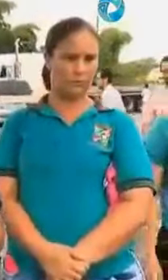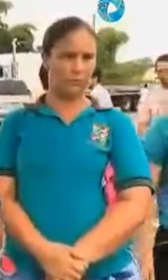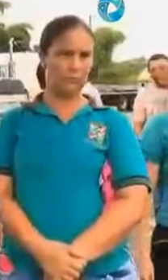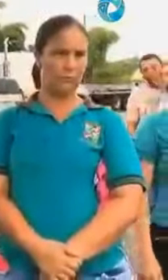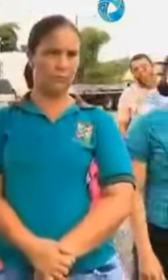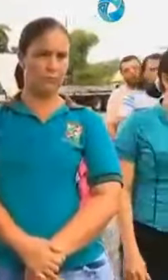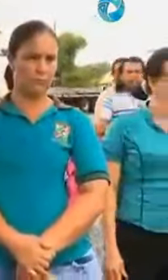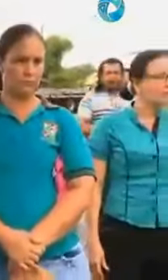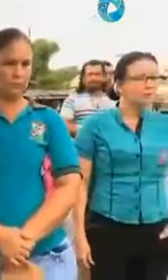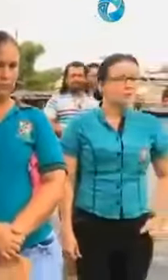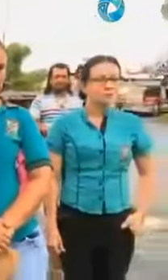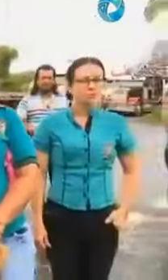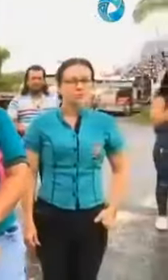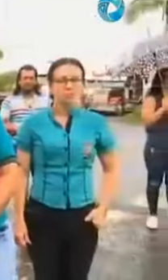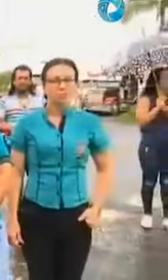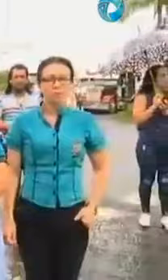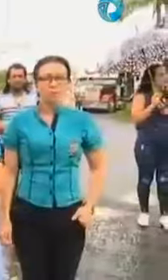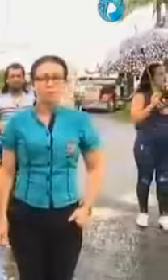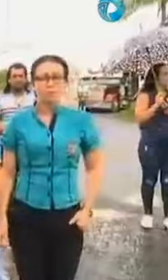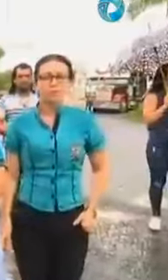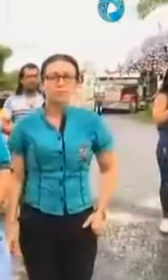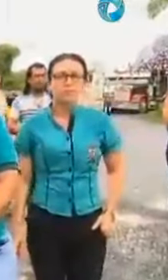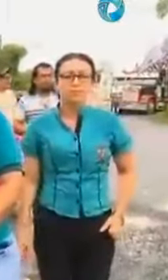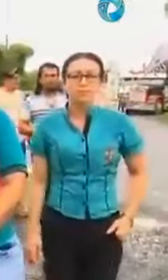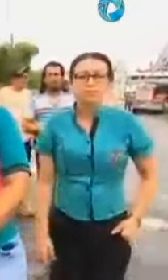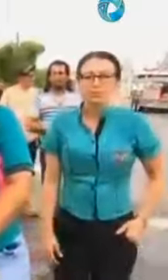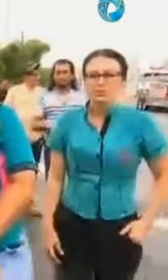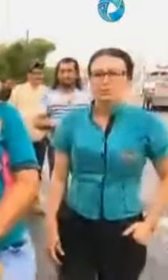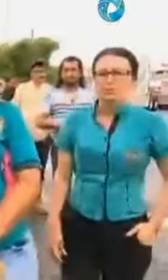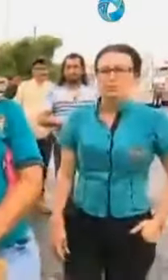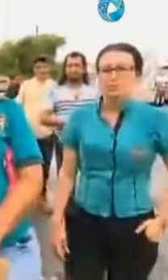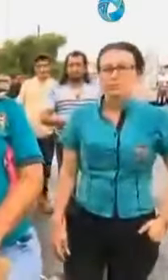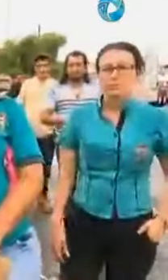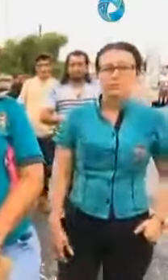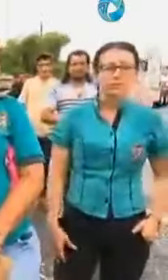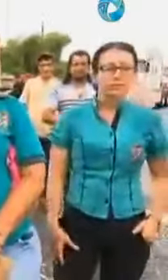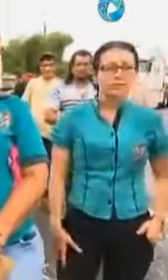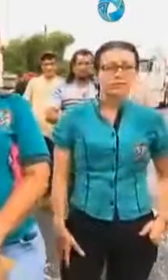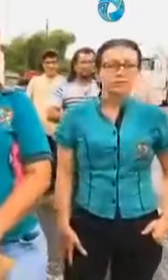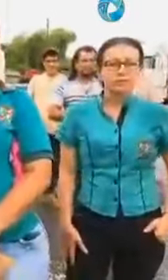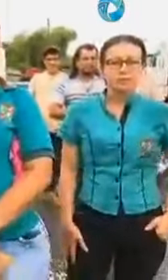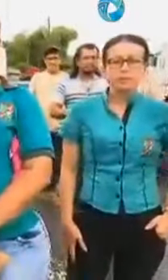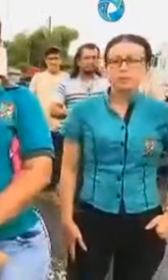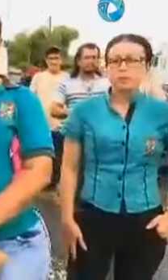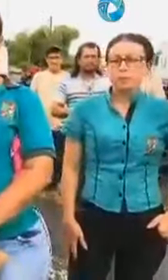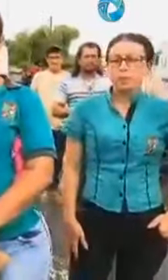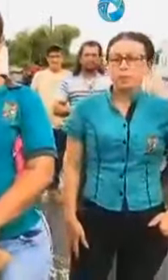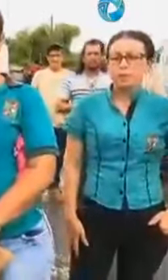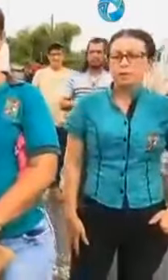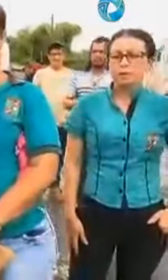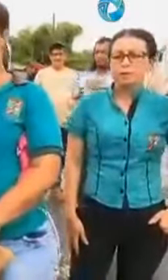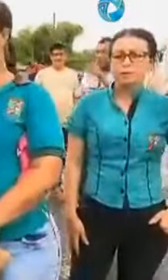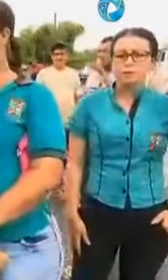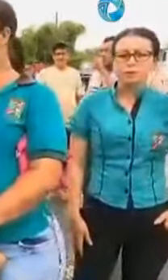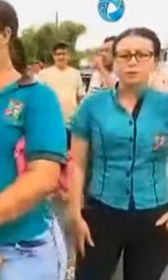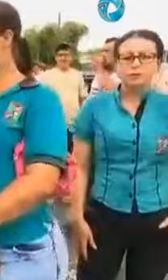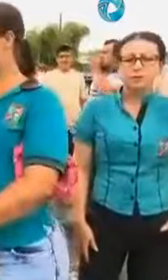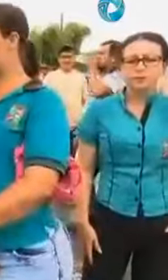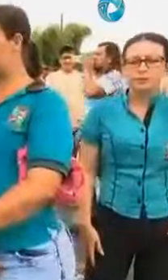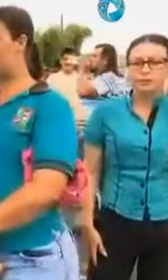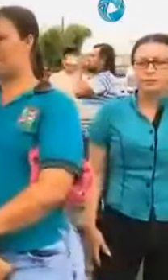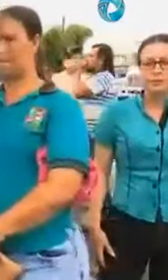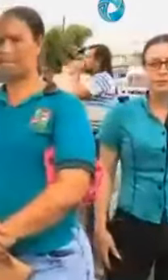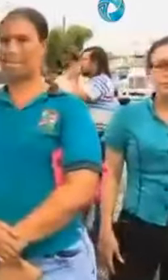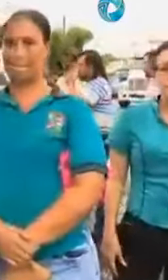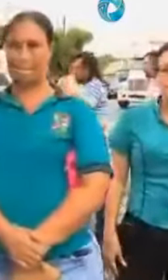este momento en las estaciones de servicio. Nada más recapitular que la manifestación se mantiene, el movimiento se mantiene y